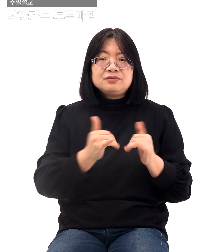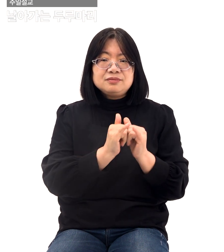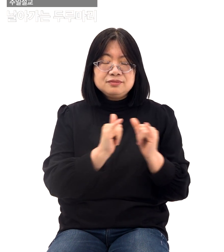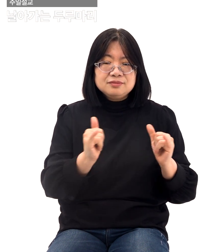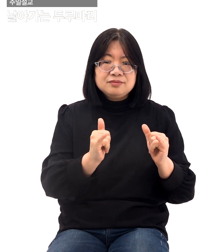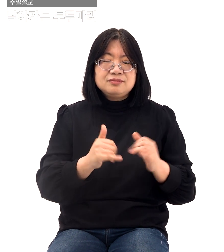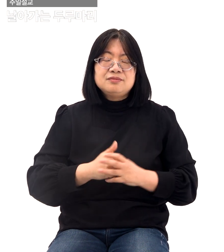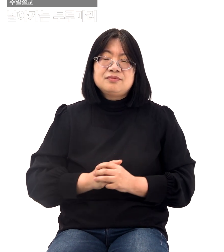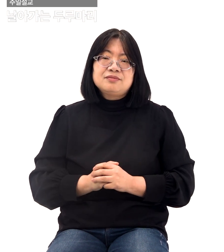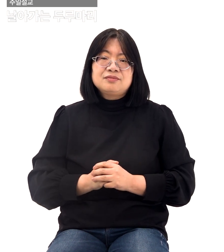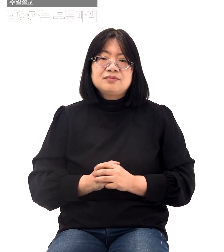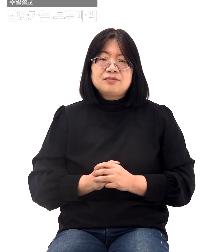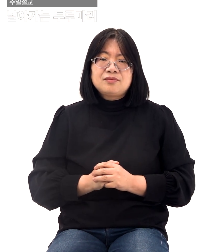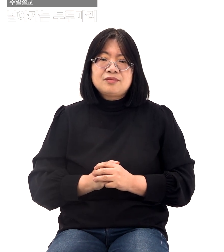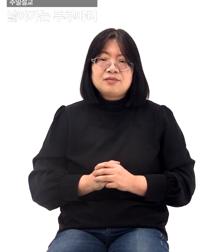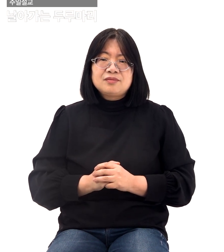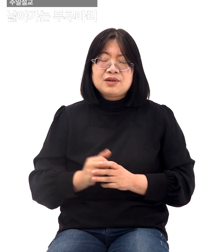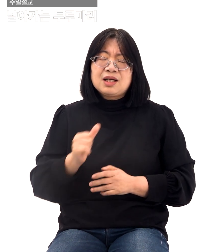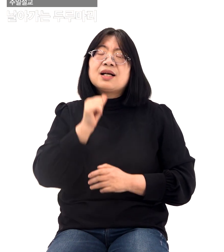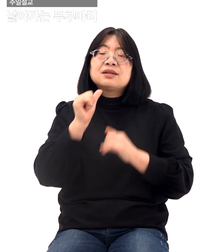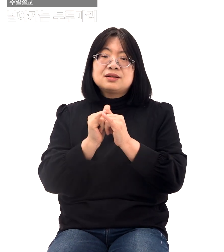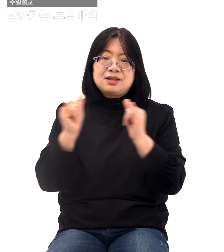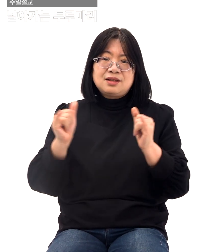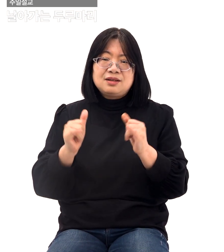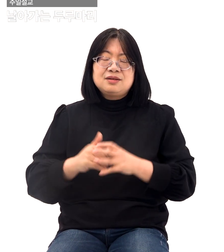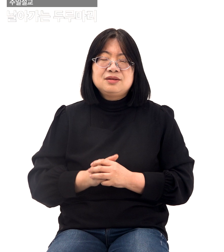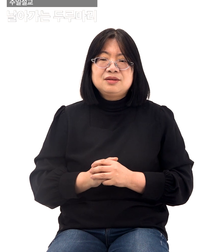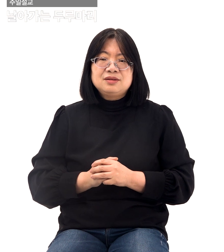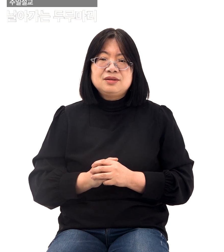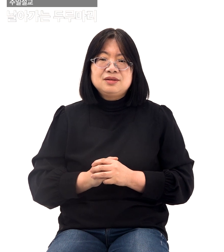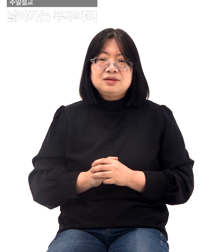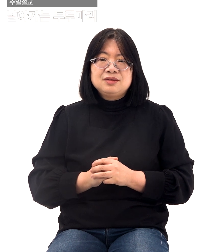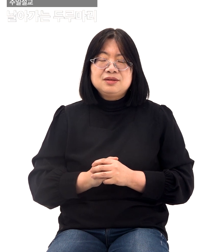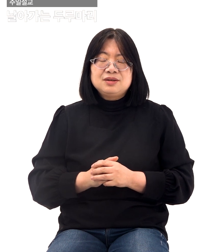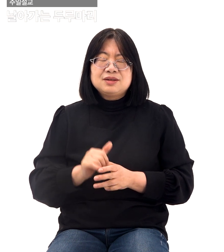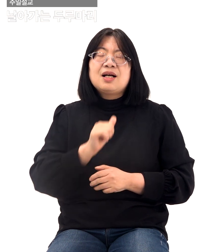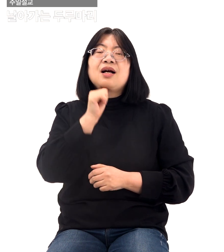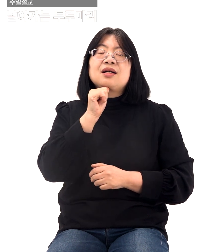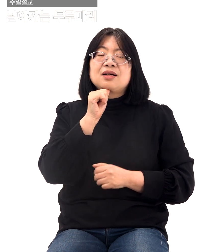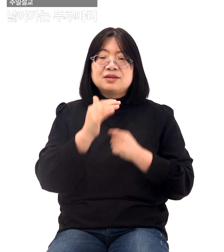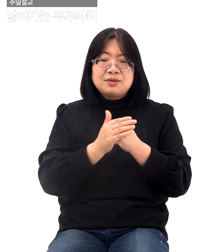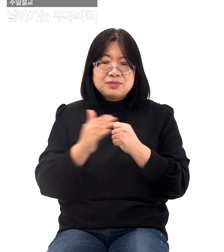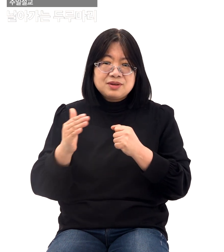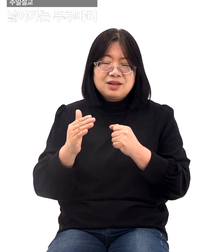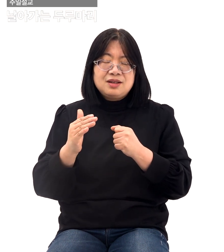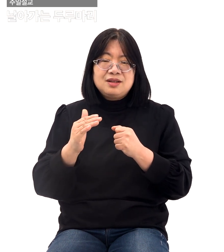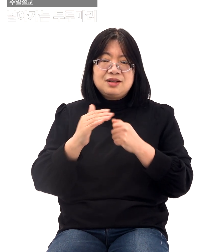노동자들, 또 가난한 사람들, 가난하다고 그 사람들이 다